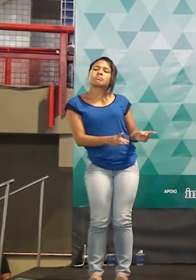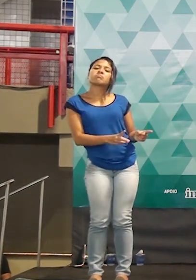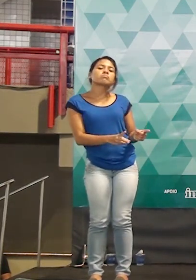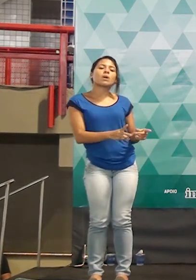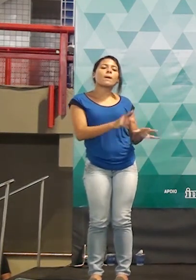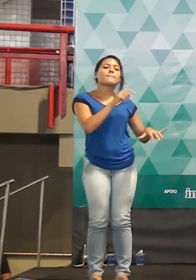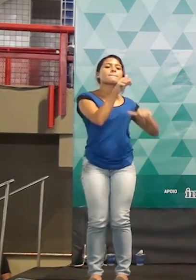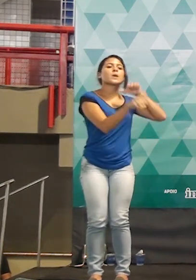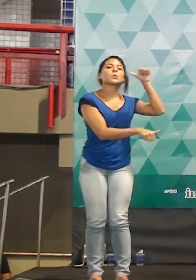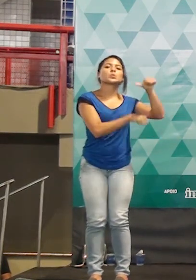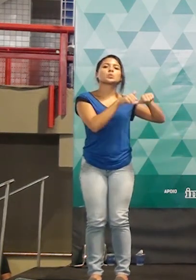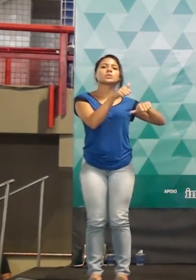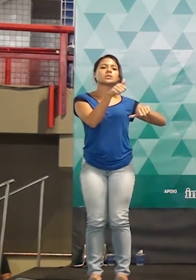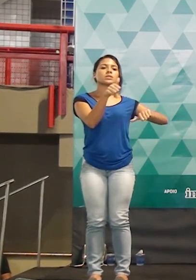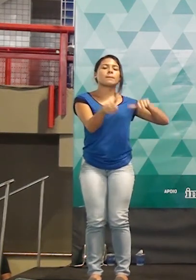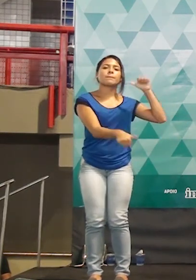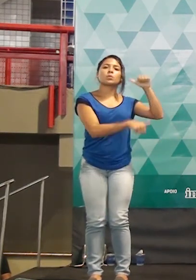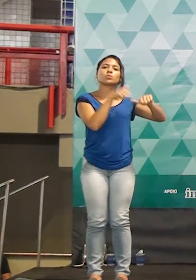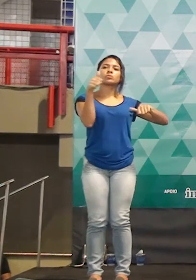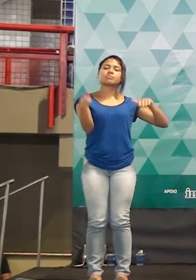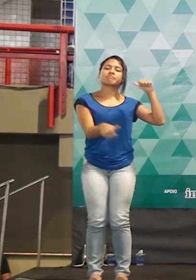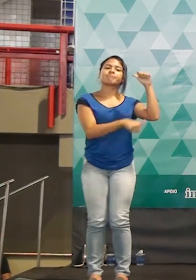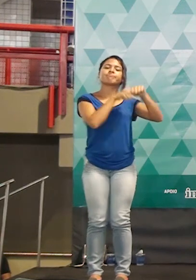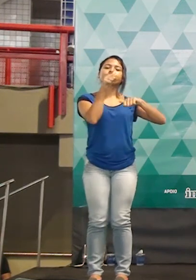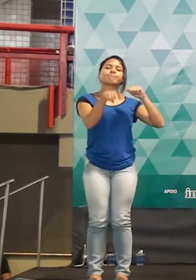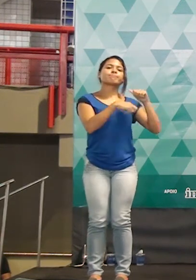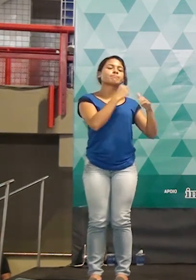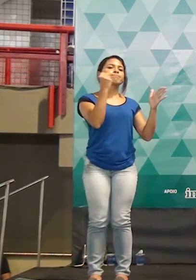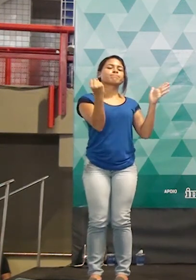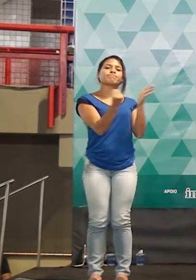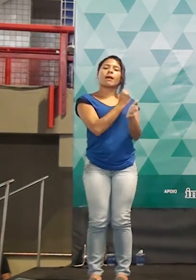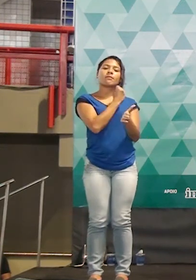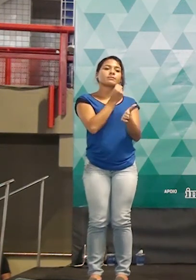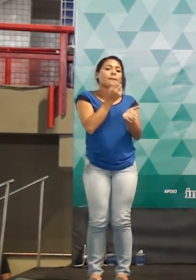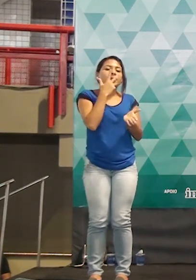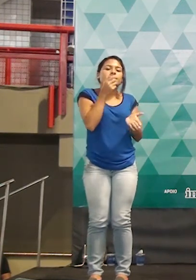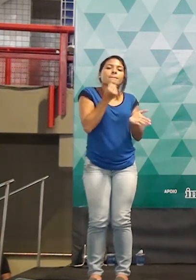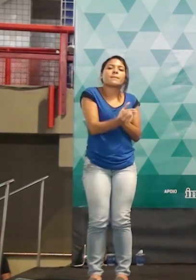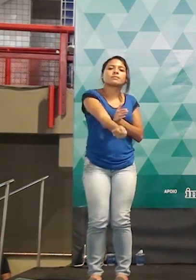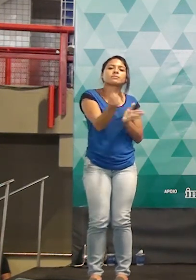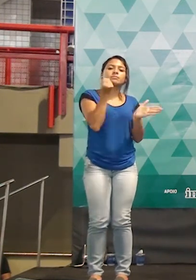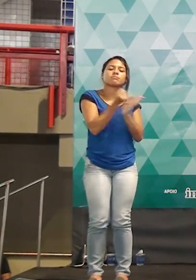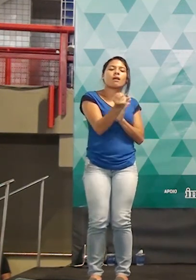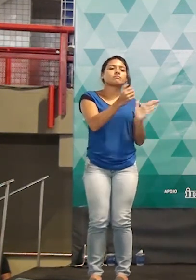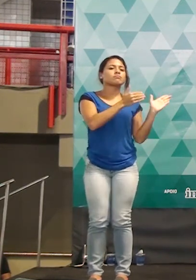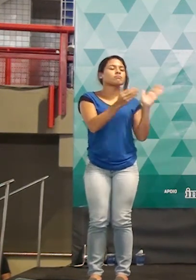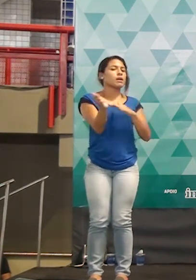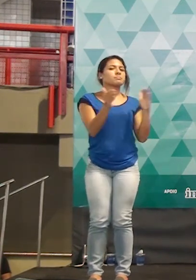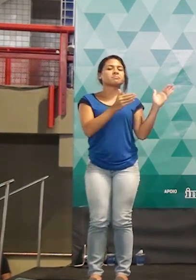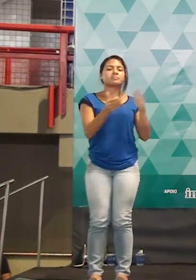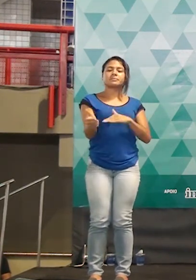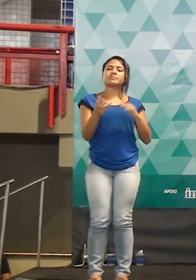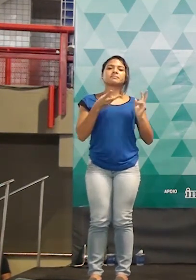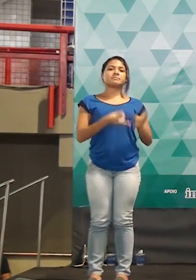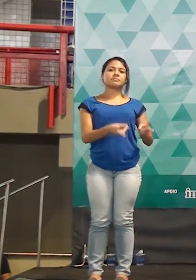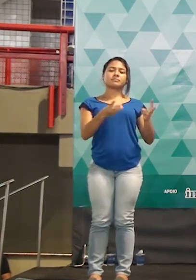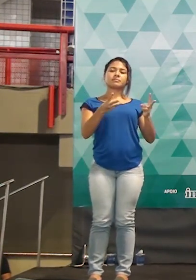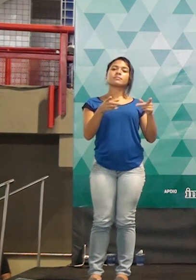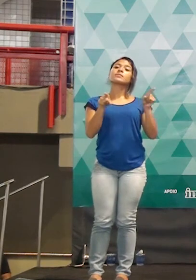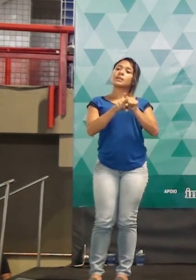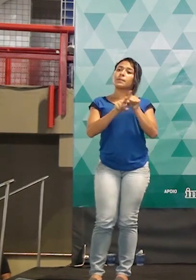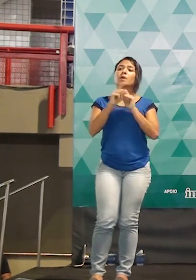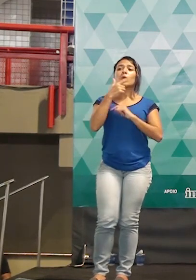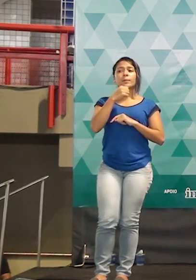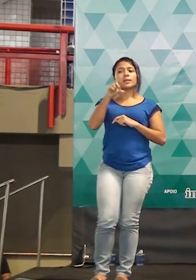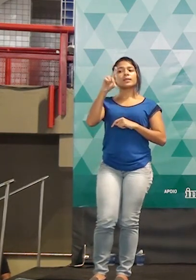é uma das músicas de carro-chefe dele. Pois bem, assim como Lulu Santos, assim como Heráclito, o sociólogo polonês, o